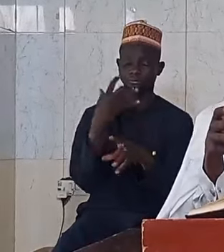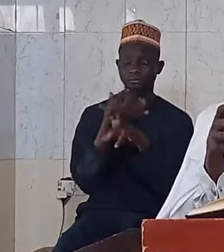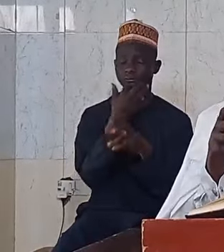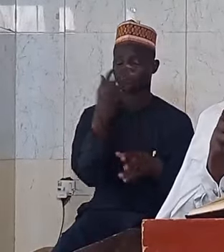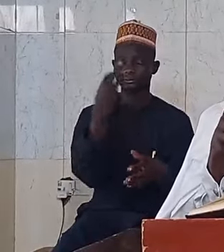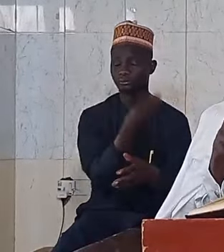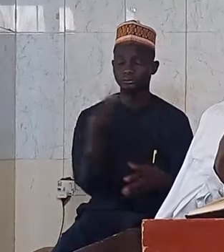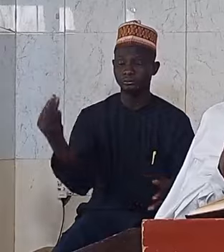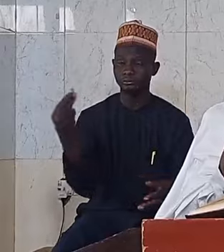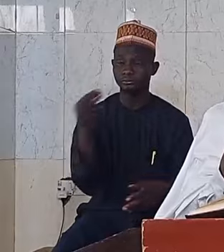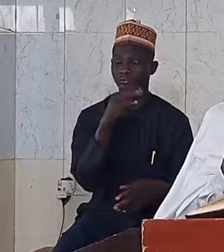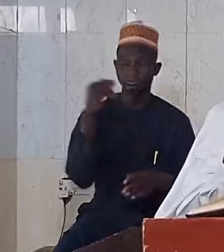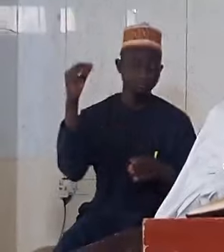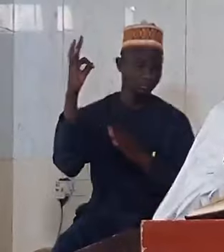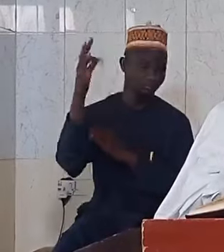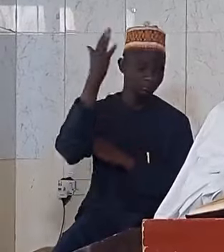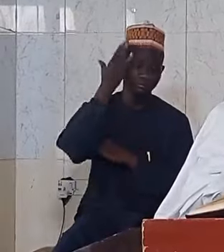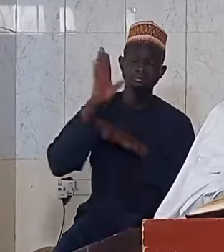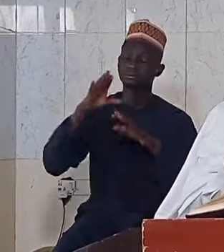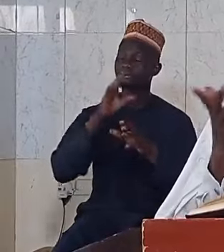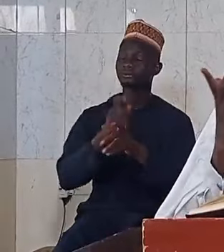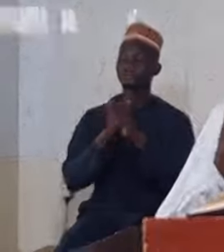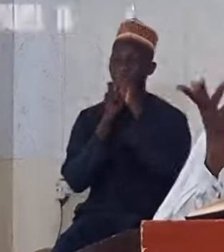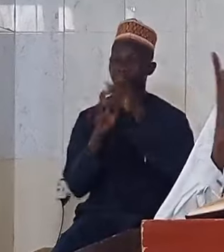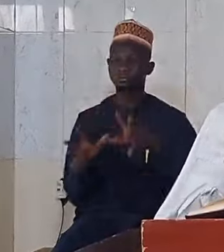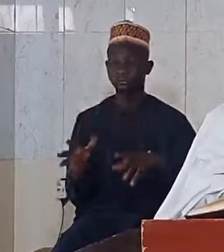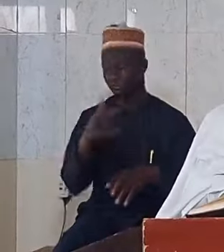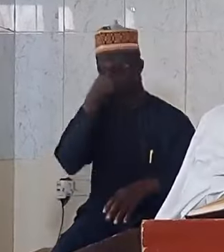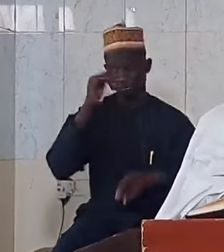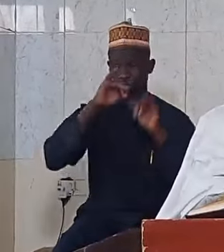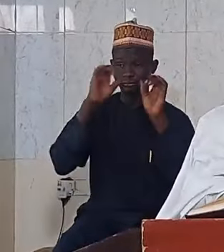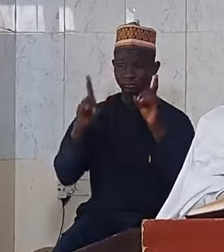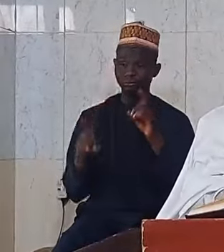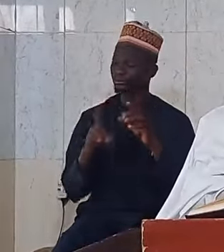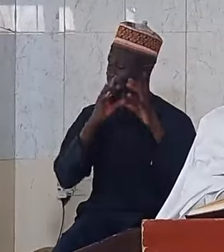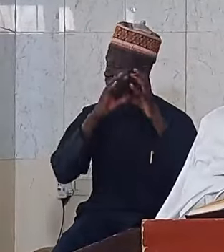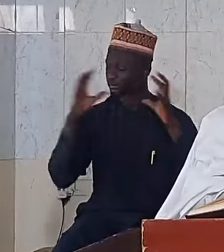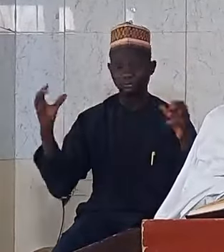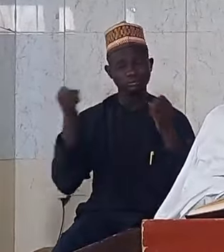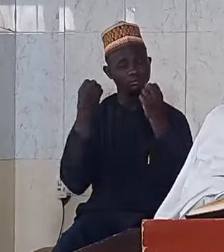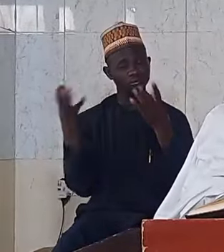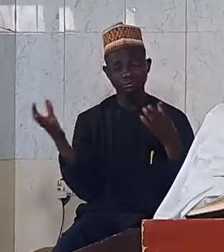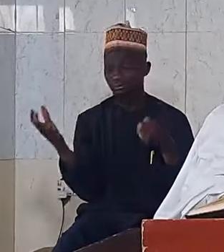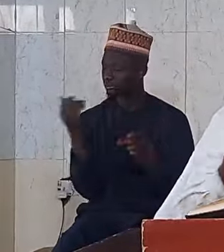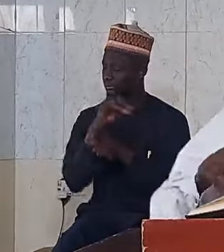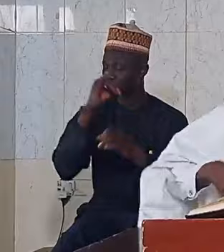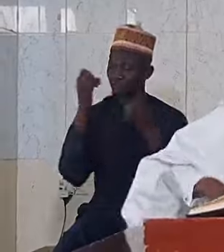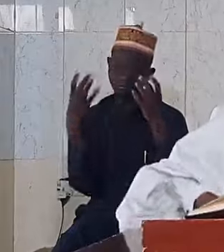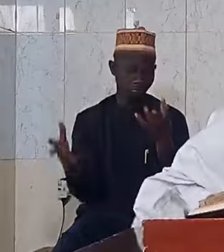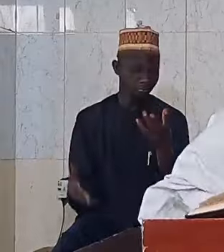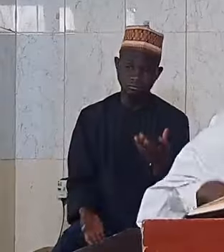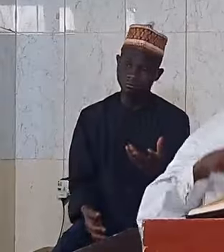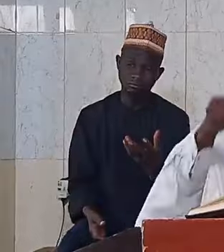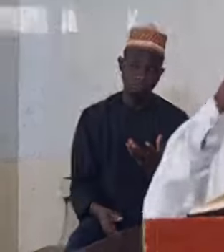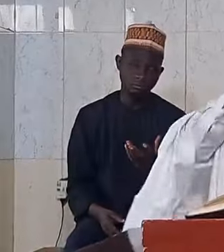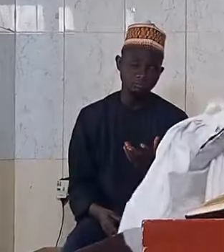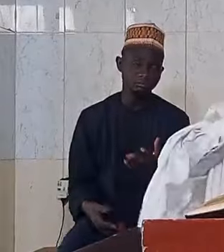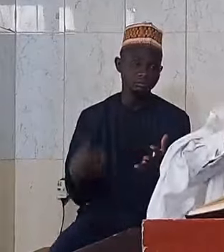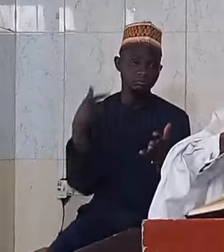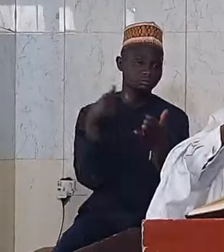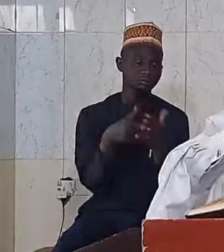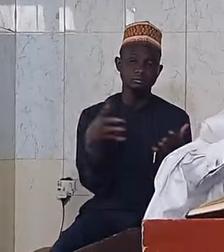duniya sannan Allah madauki zai ba ku lada gwaggwaba na jihadi abubuwan da mai jihadi ke fata suna da yawa to wannan